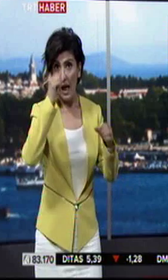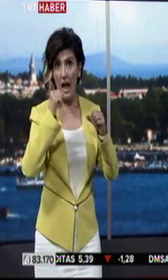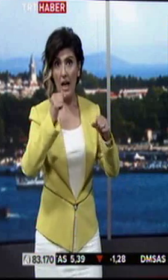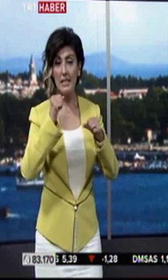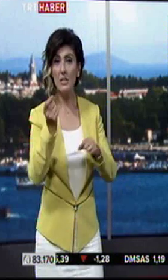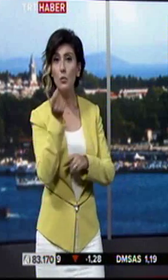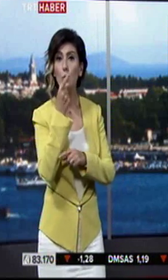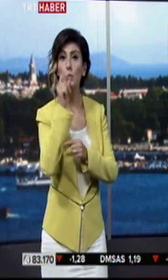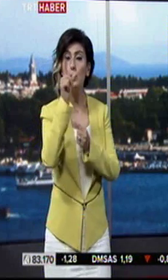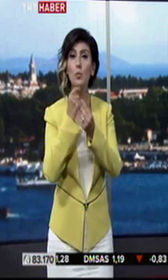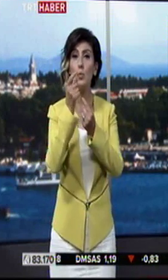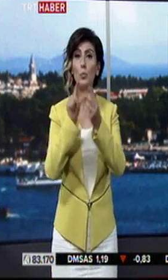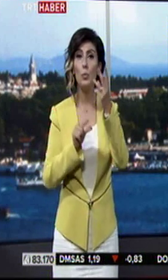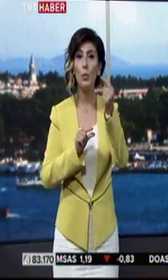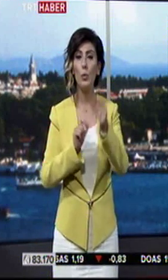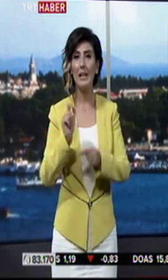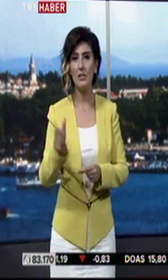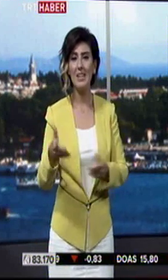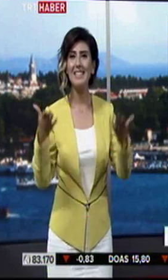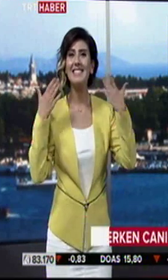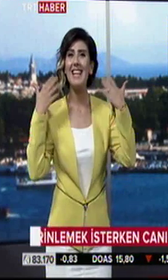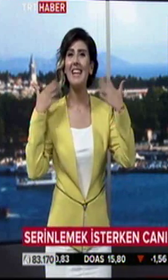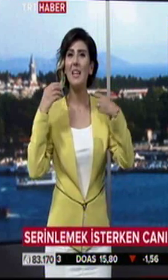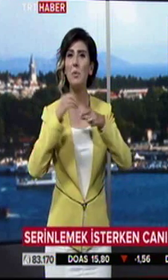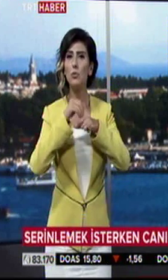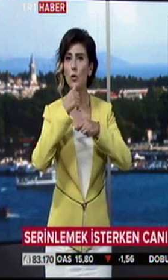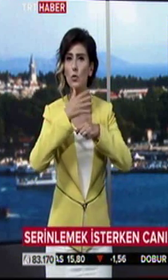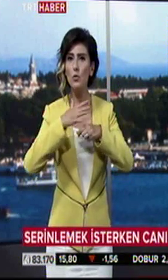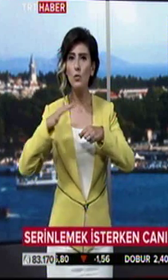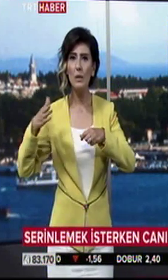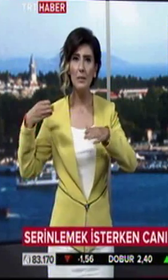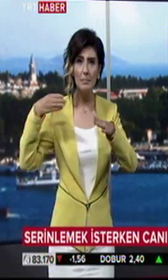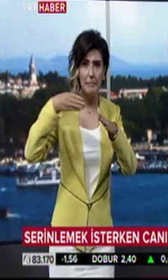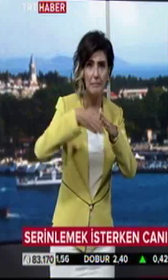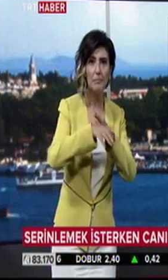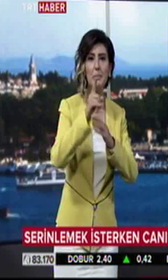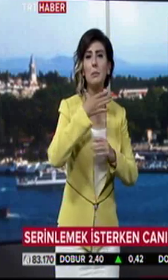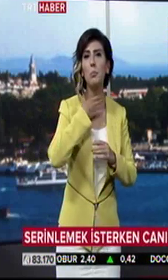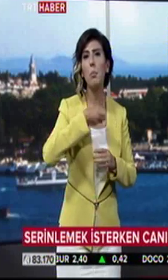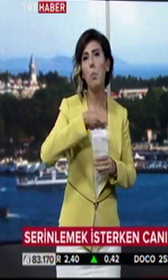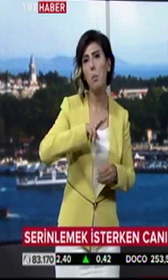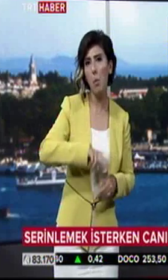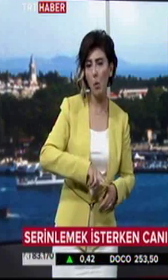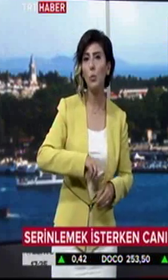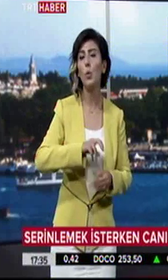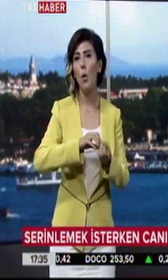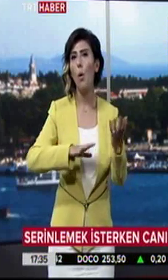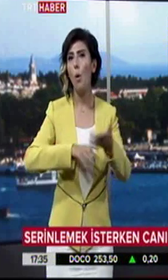Erzincan'ın Üzümlü ilçesinde serinlemek için sulama arkına giren bir kişi boğuldu. Olay yerine çağrılan ekipler topçunun